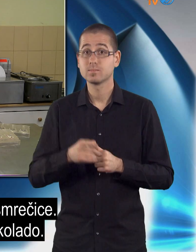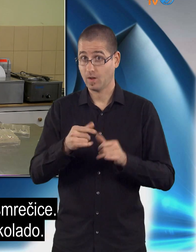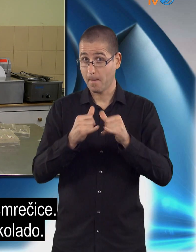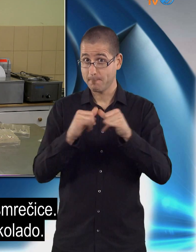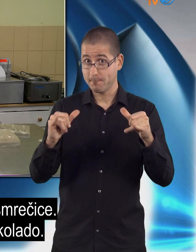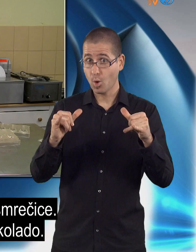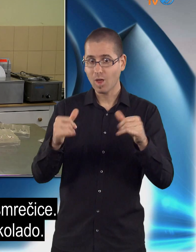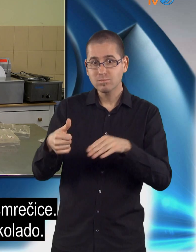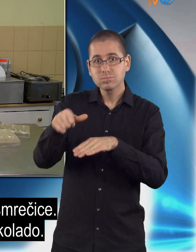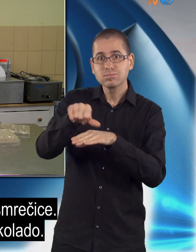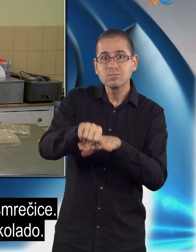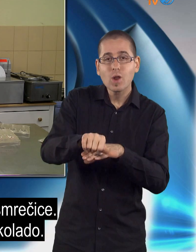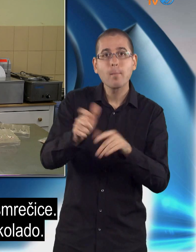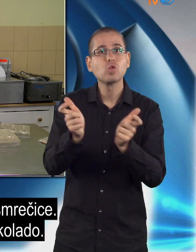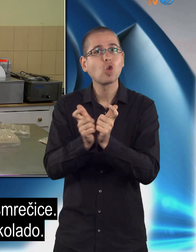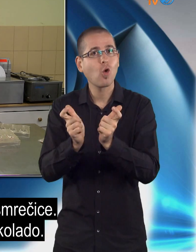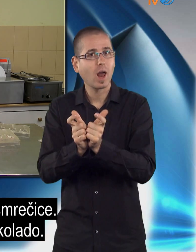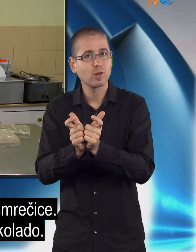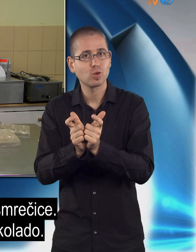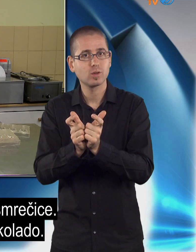V model vlijemo čokolado.